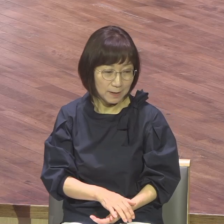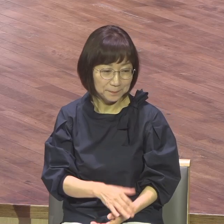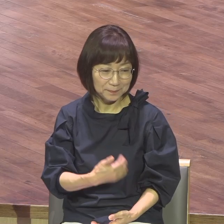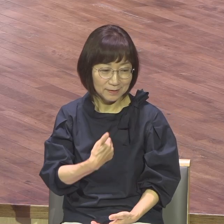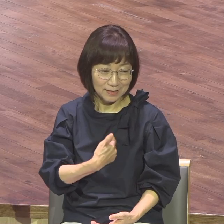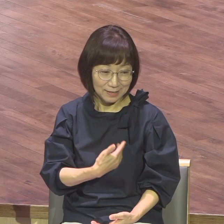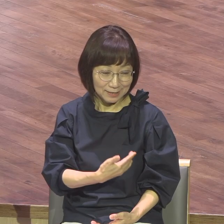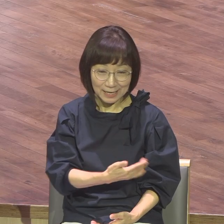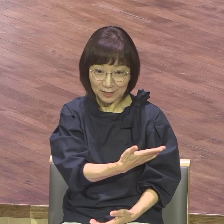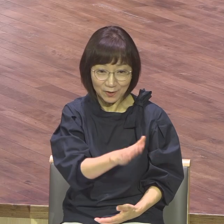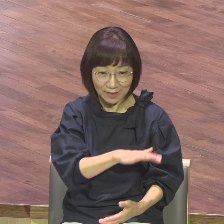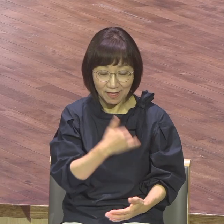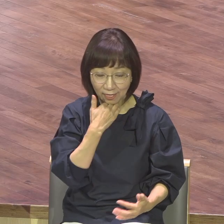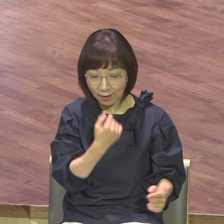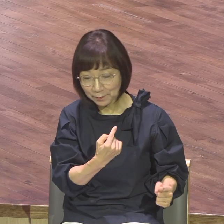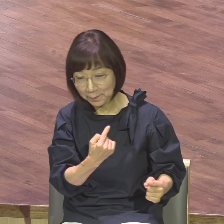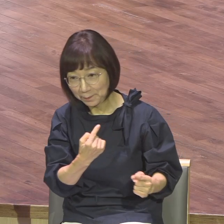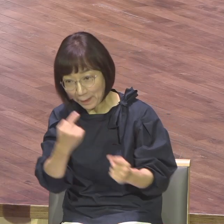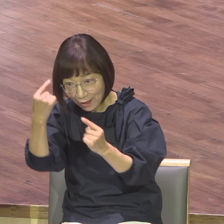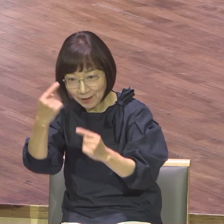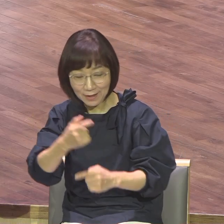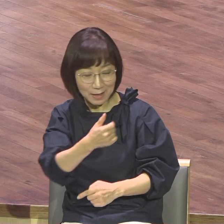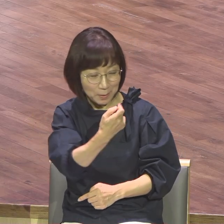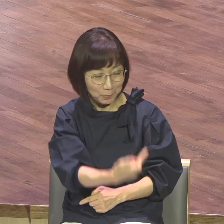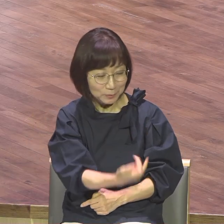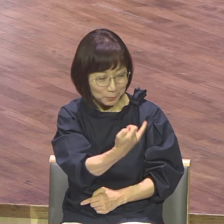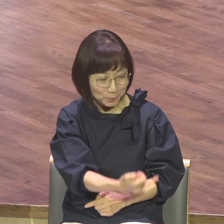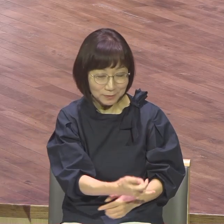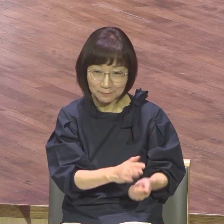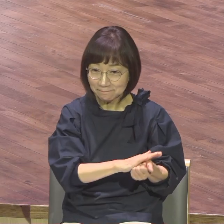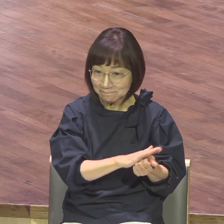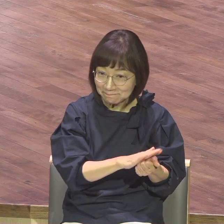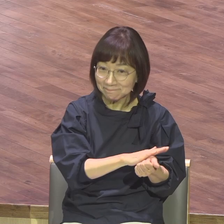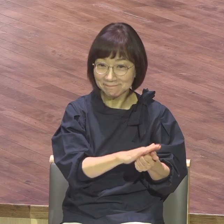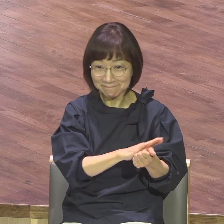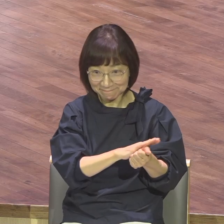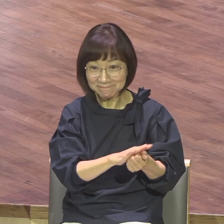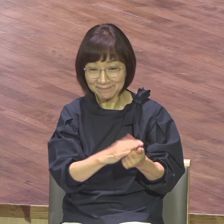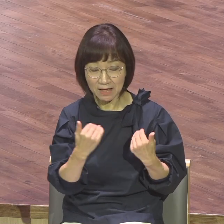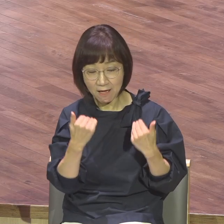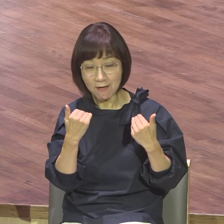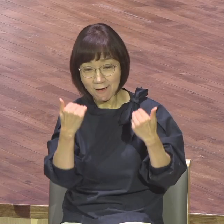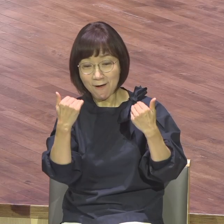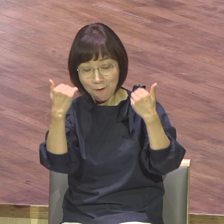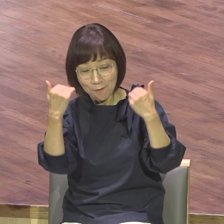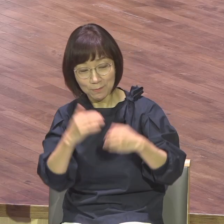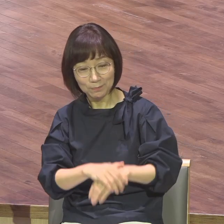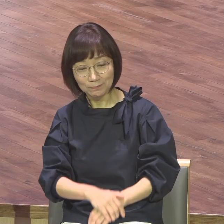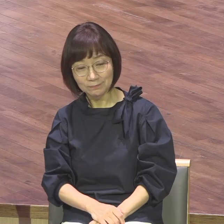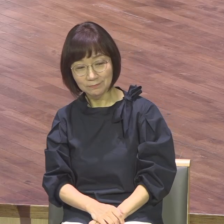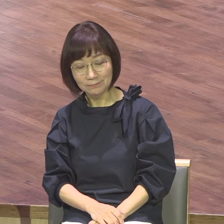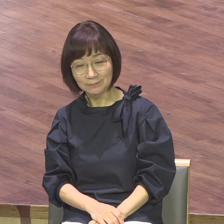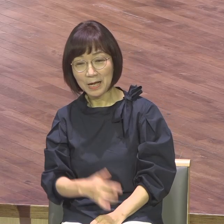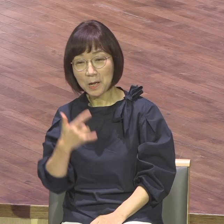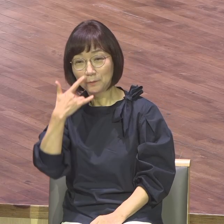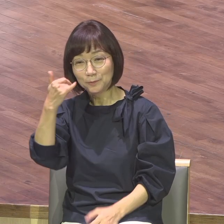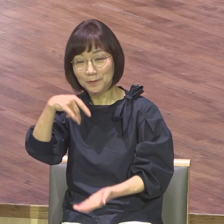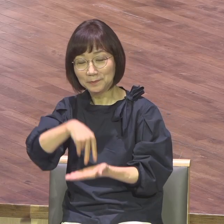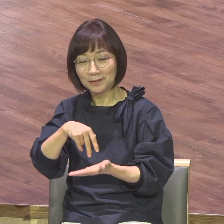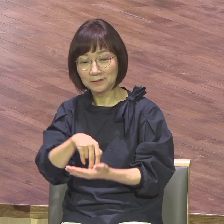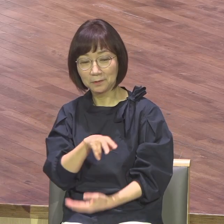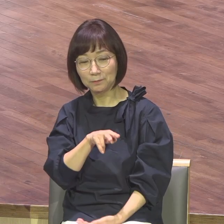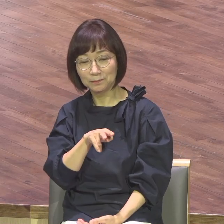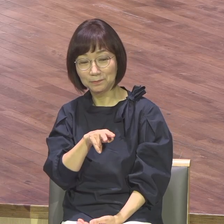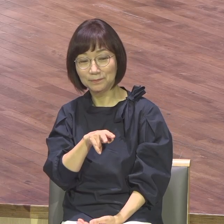동생들 돌봐주고 뭐 참 뿌듯하지요. 동생들 챙겨주고 다 형이니까 양보하고 그런 것도 보면서